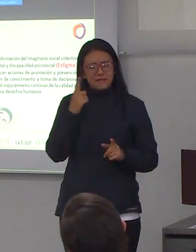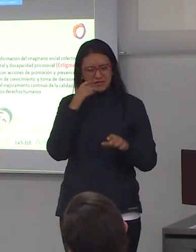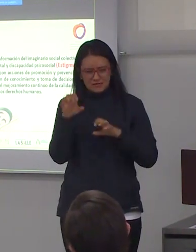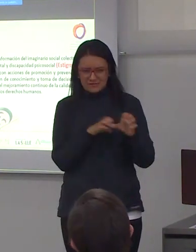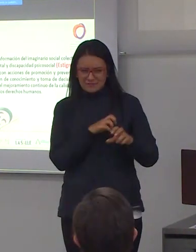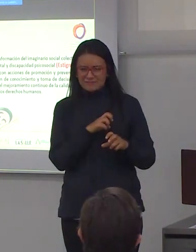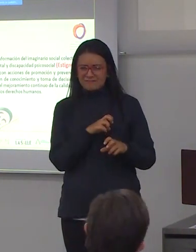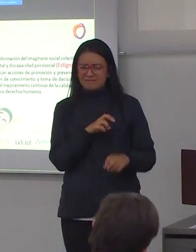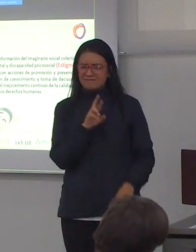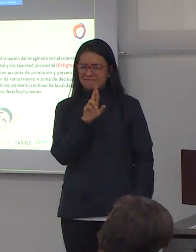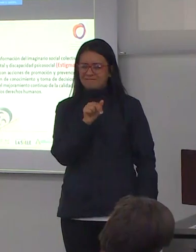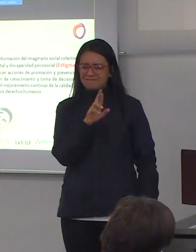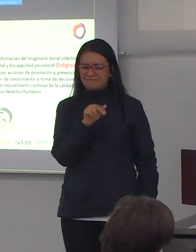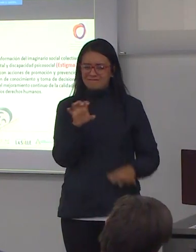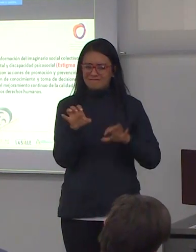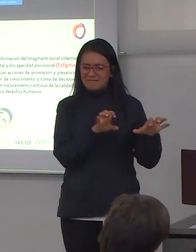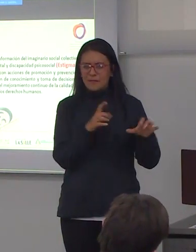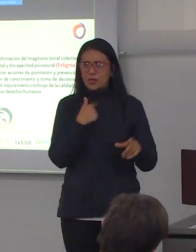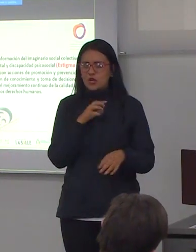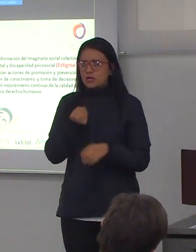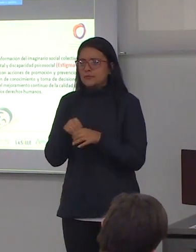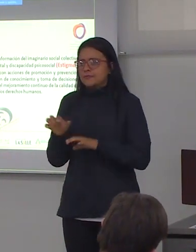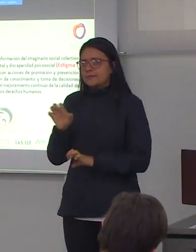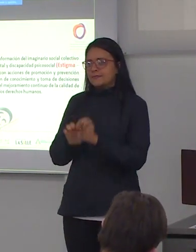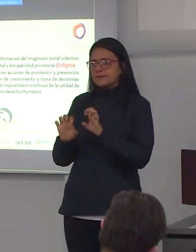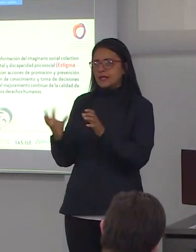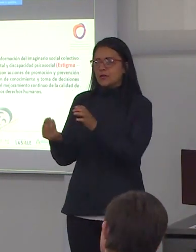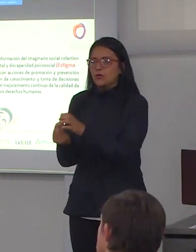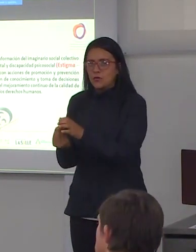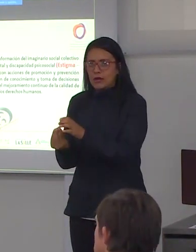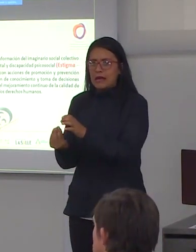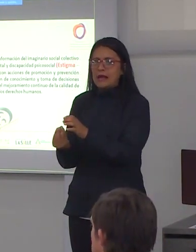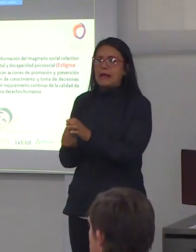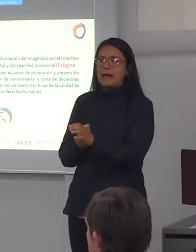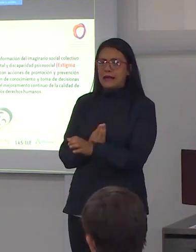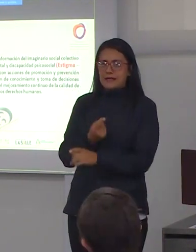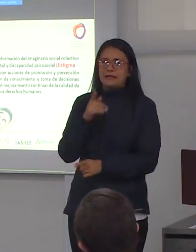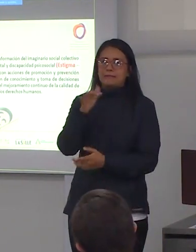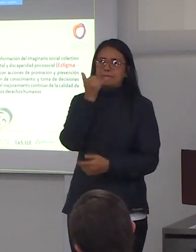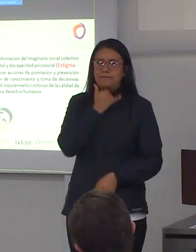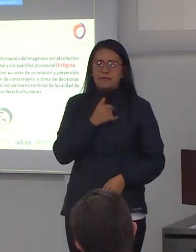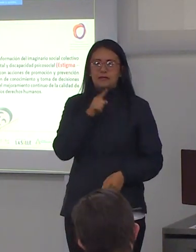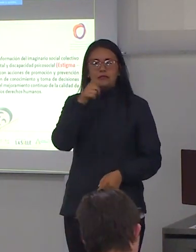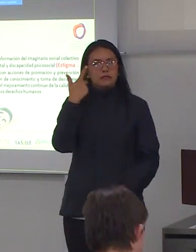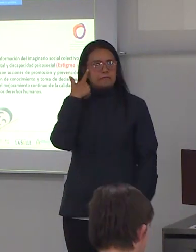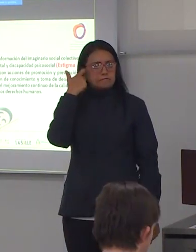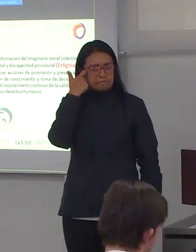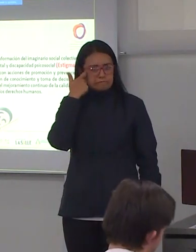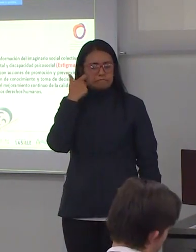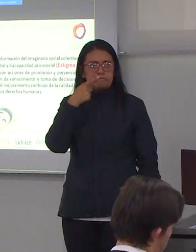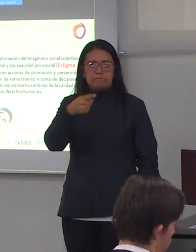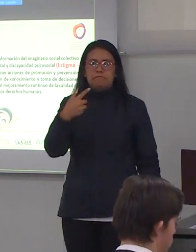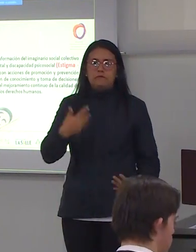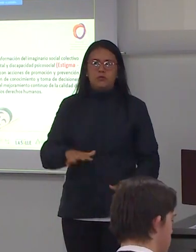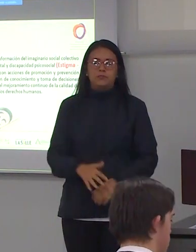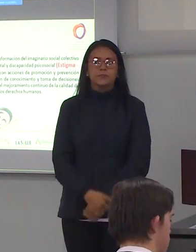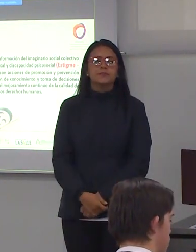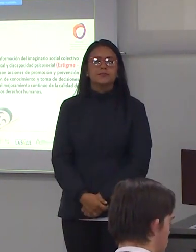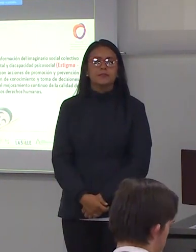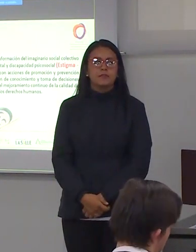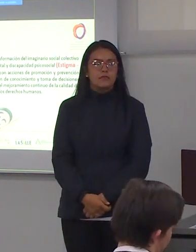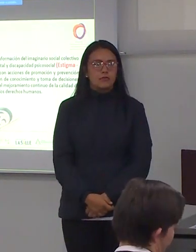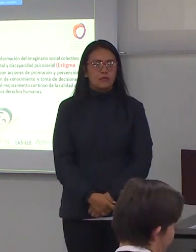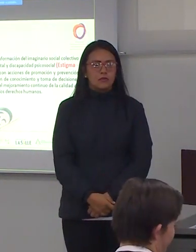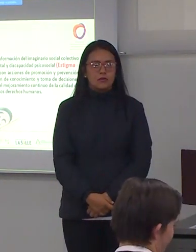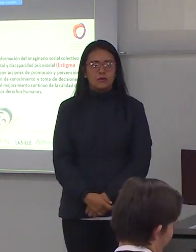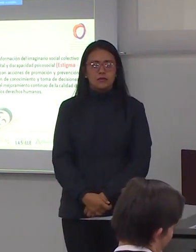comportamientos que no me permiten incluirme ojo ahí empezamos mal y eso es uno de los grandes retos digamos que aquí